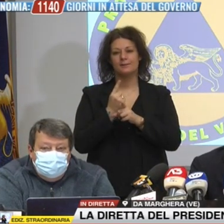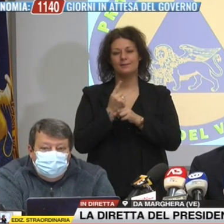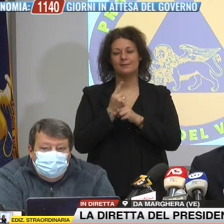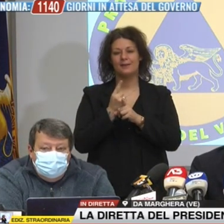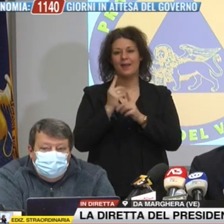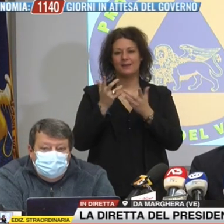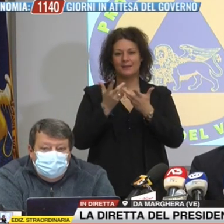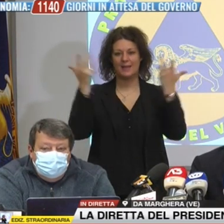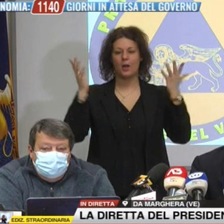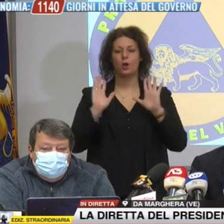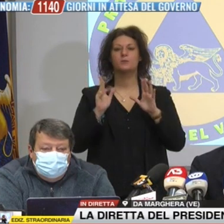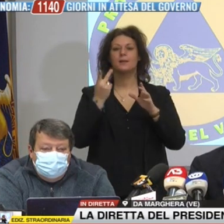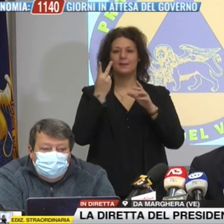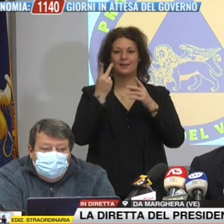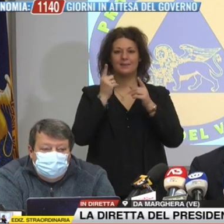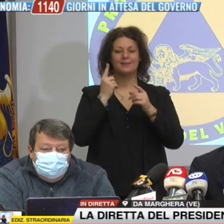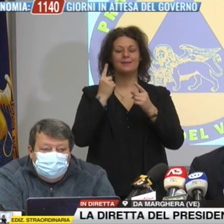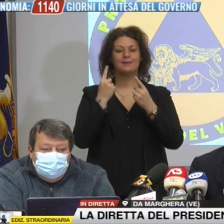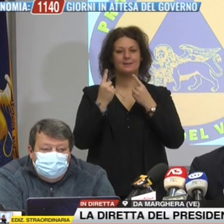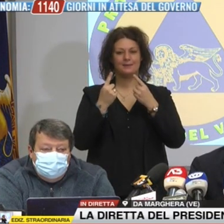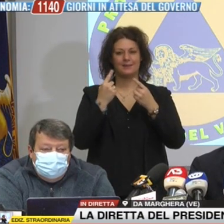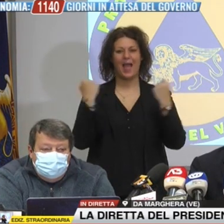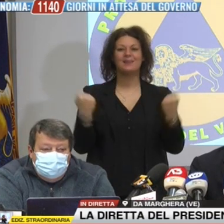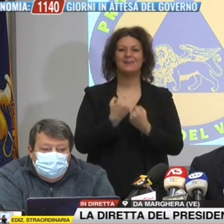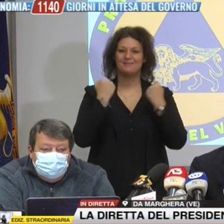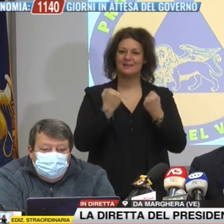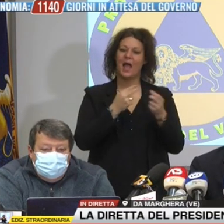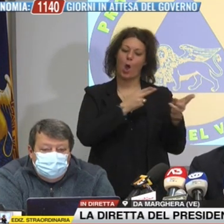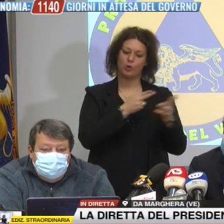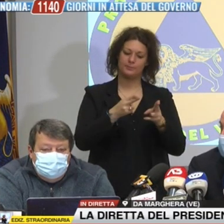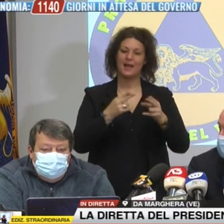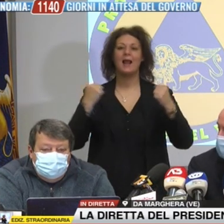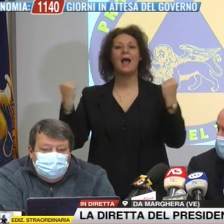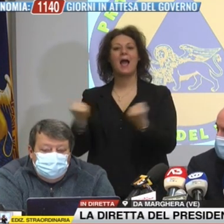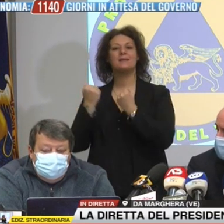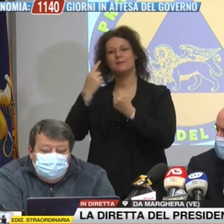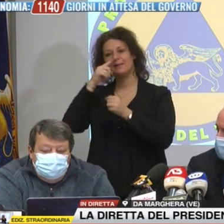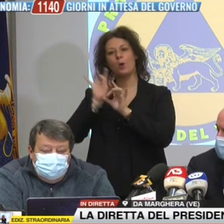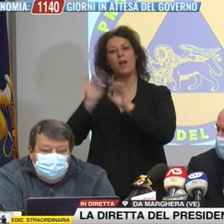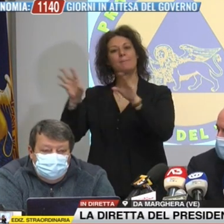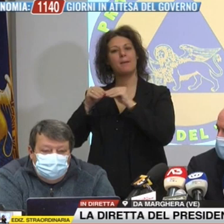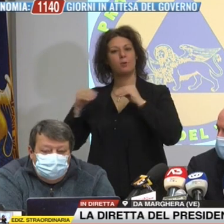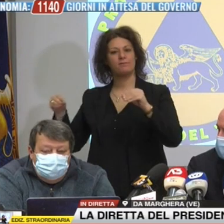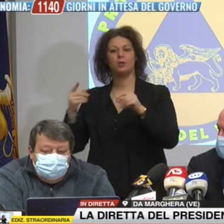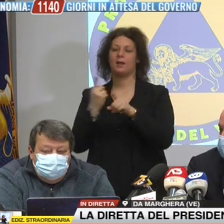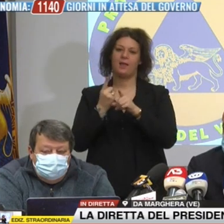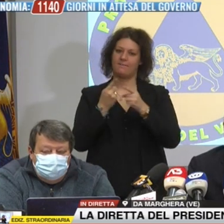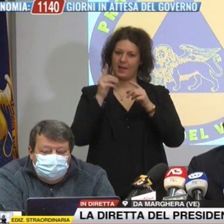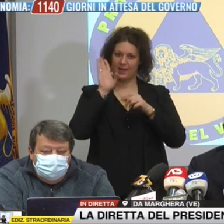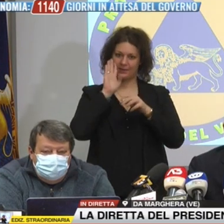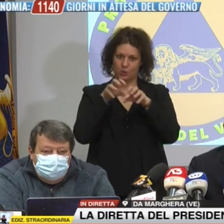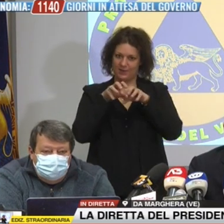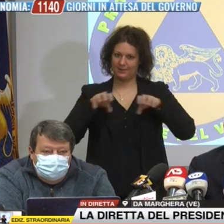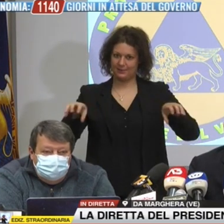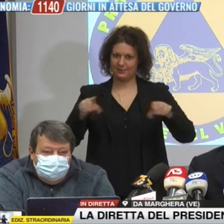Dell'attività libero professionale da quella ospedaliera. Da quella istituzionale. Questo solo il materno infantile